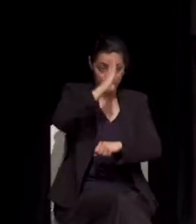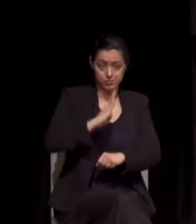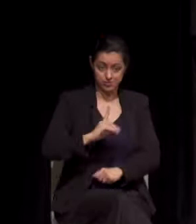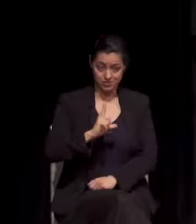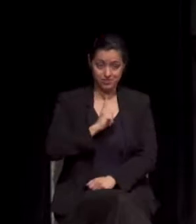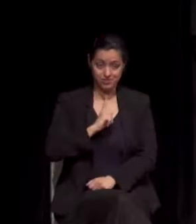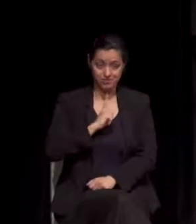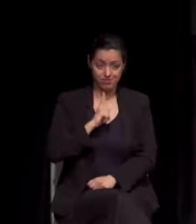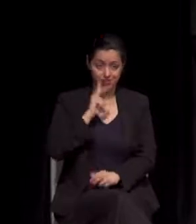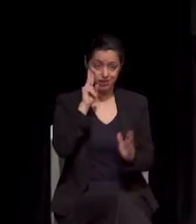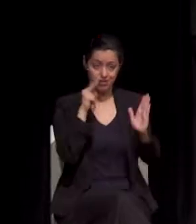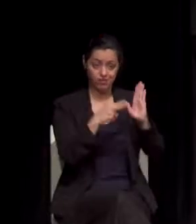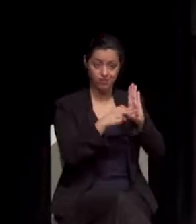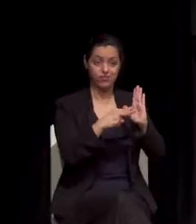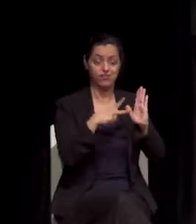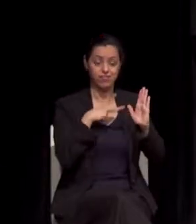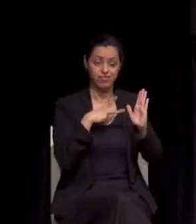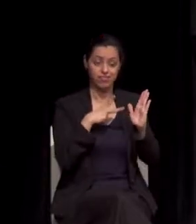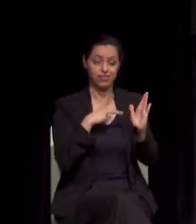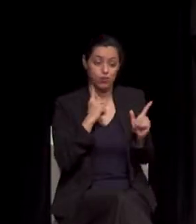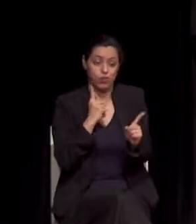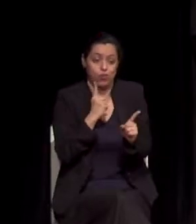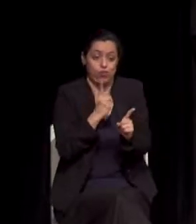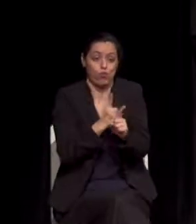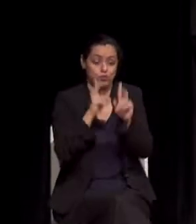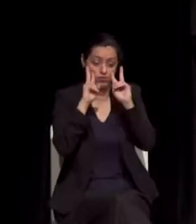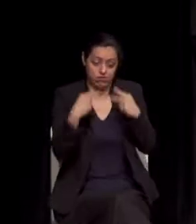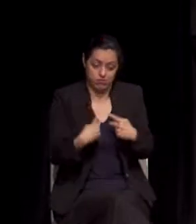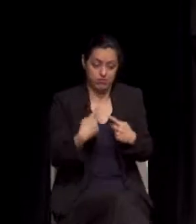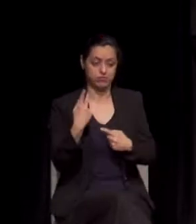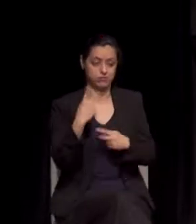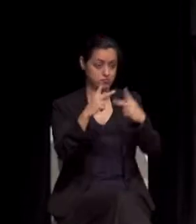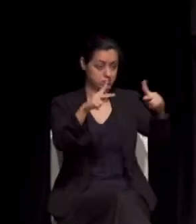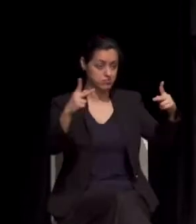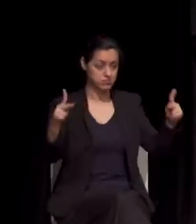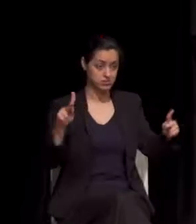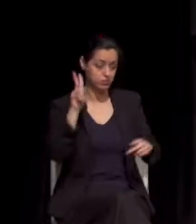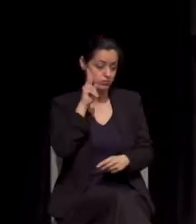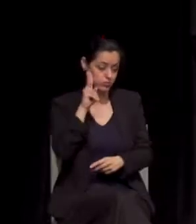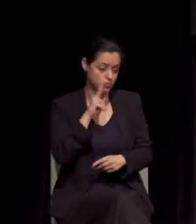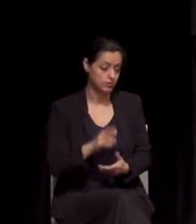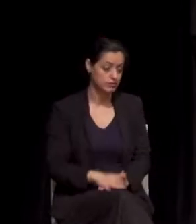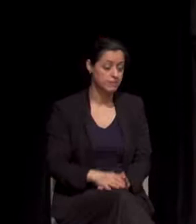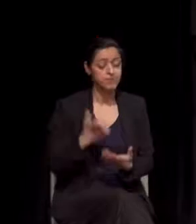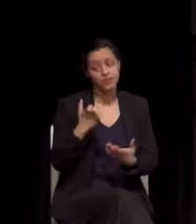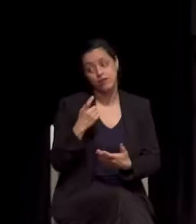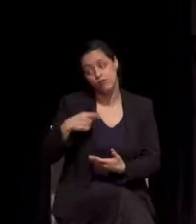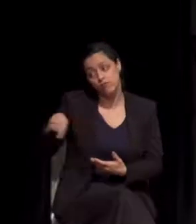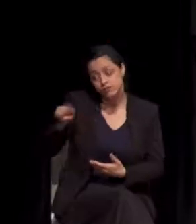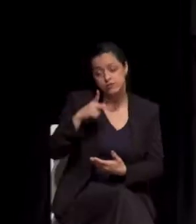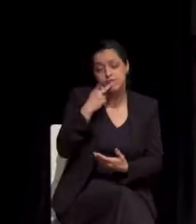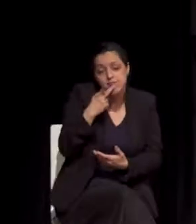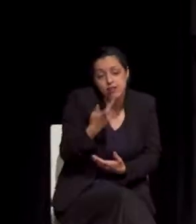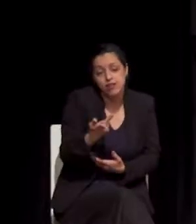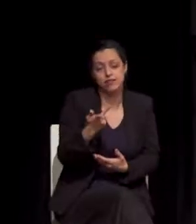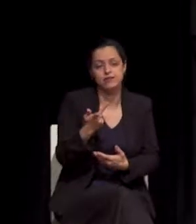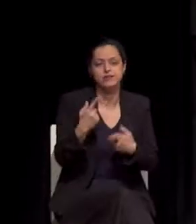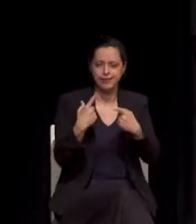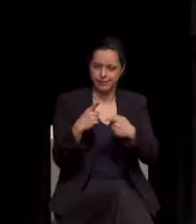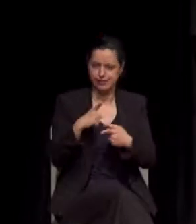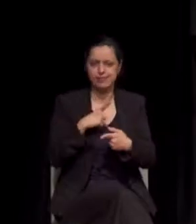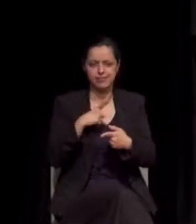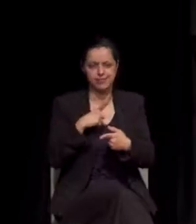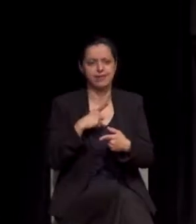aí eu gostaria que vocês falassem um pouco sobre isso, porque, ao mesmo tempo que avança o conservadorismo,